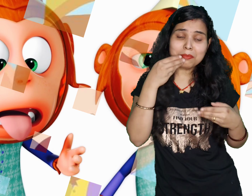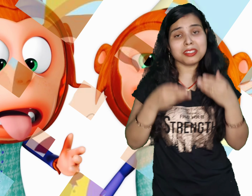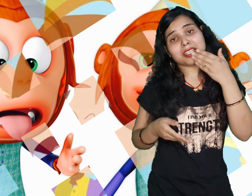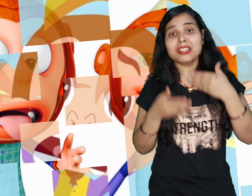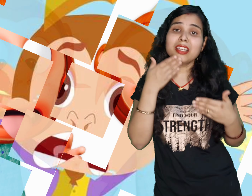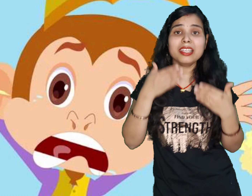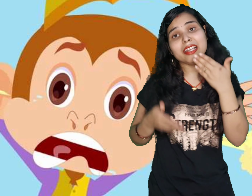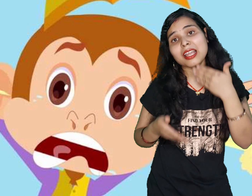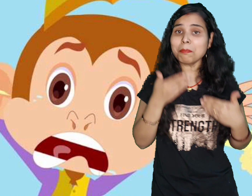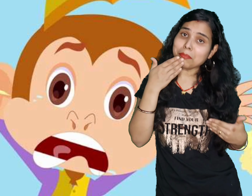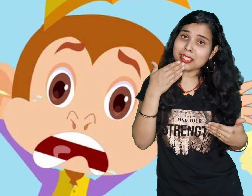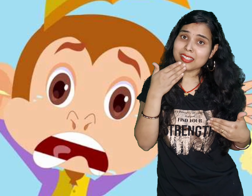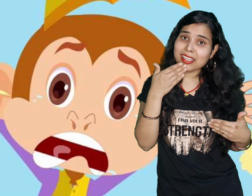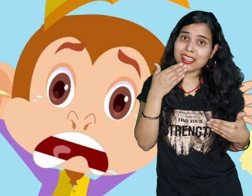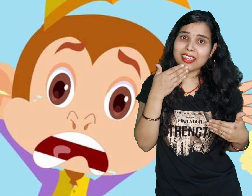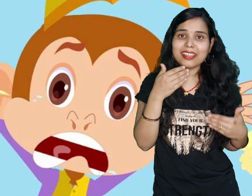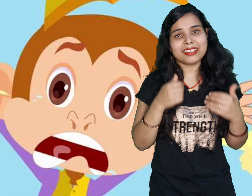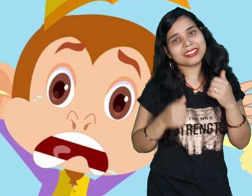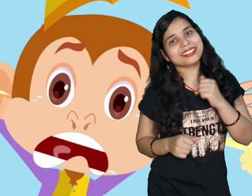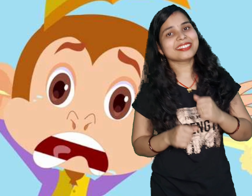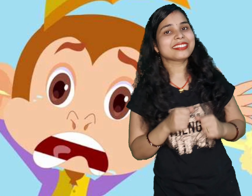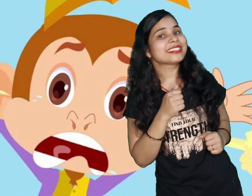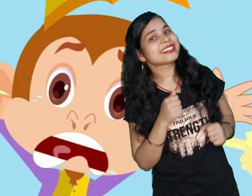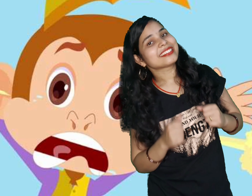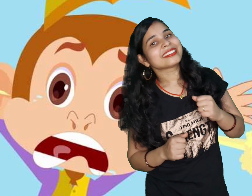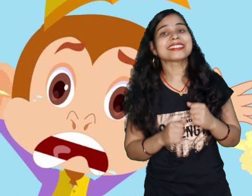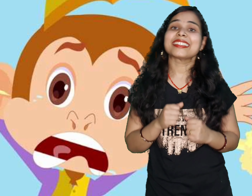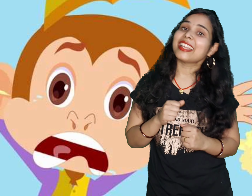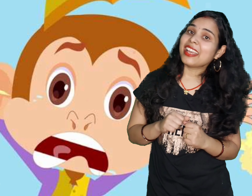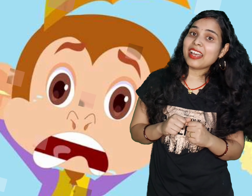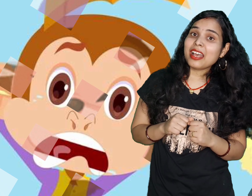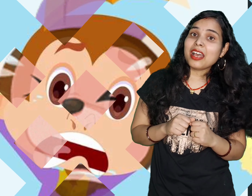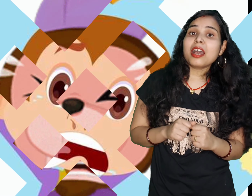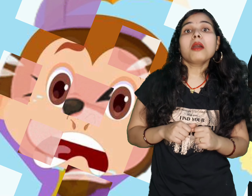था जीभ चल गई लप से।